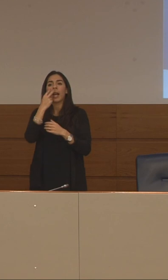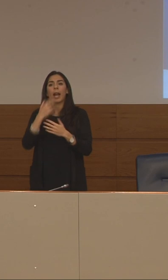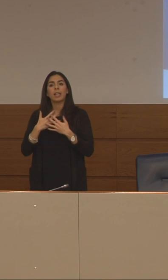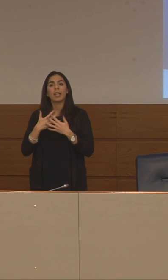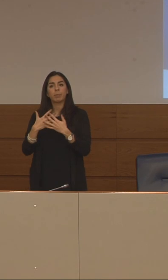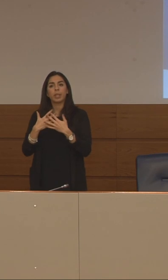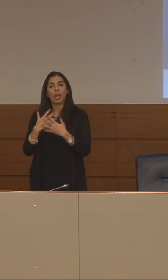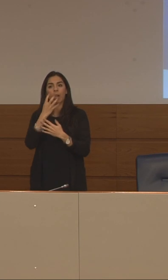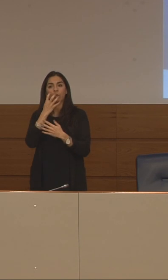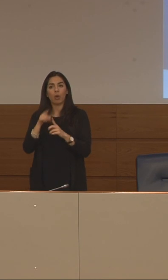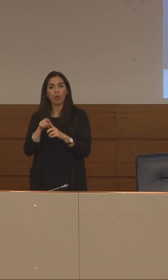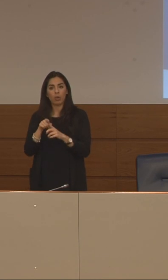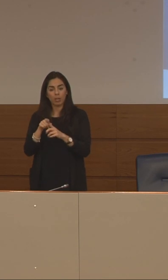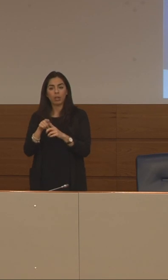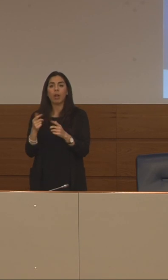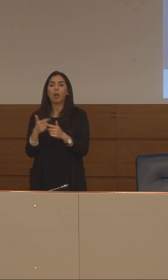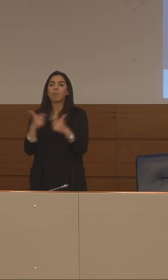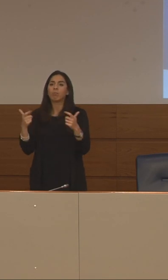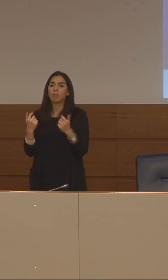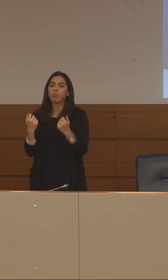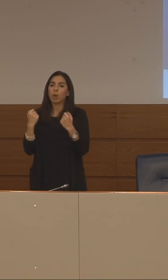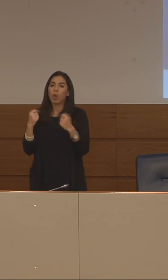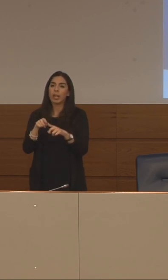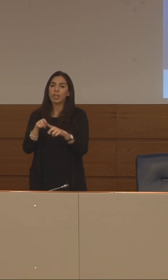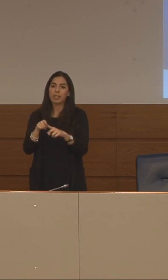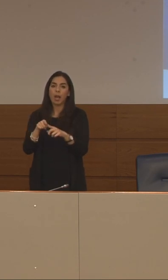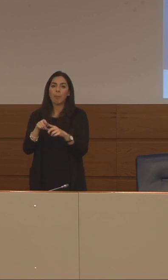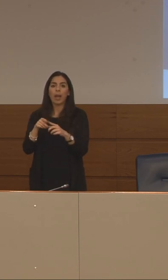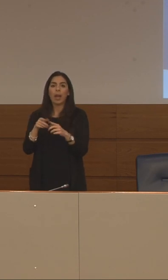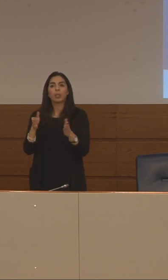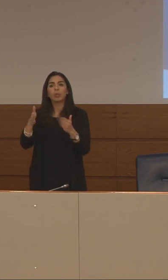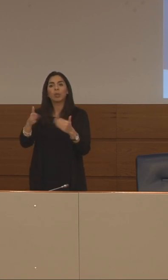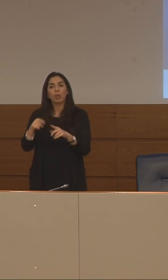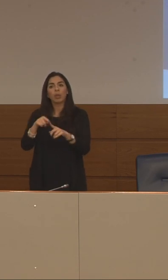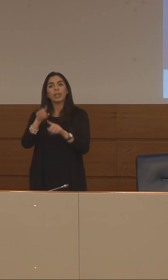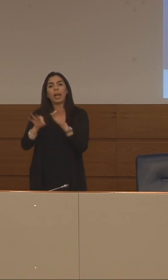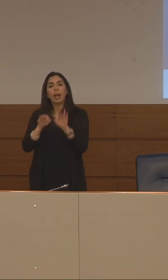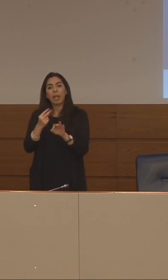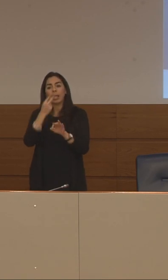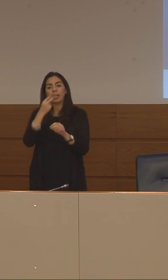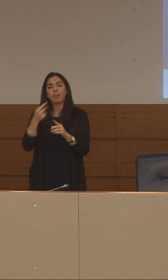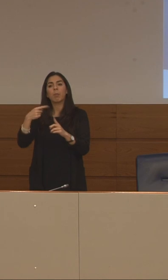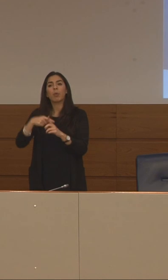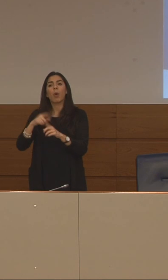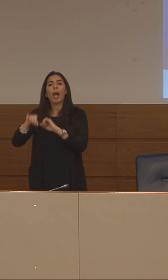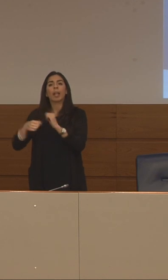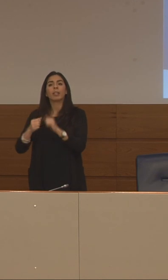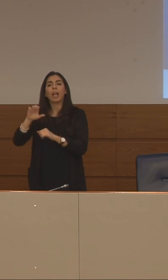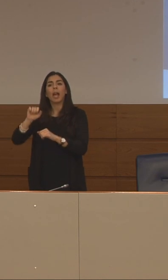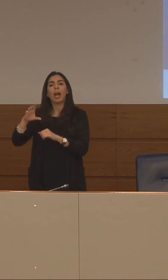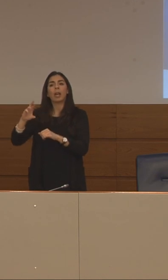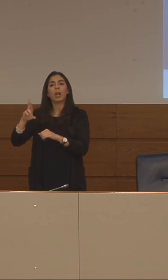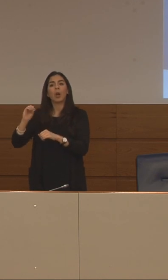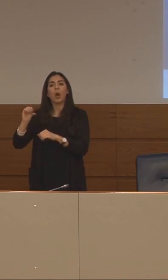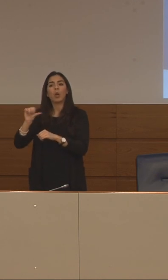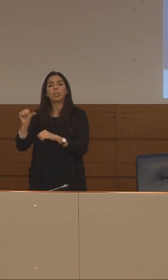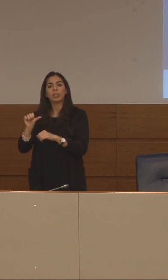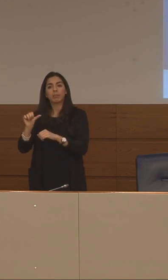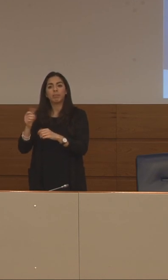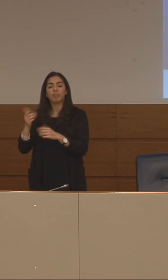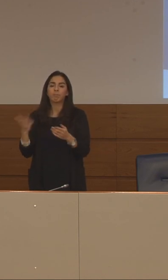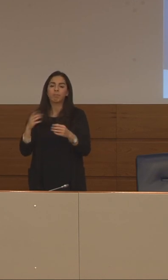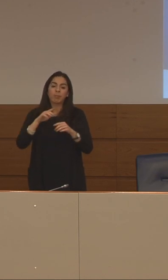potenziamento delle terapie intensive oltre che l'attività della cross per quanto riguarda le forze in campo sono oltre tremila